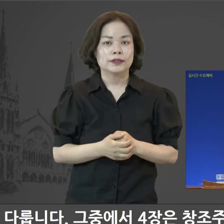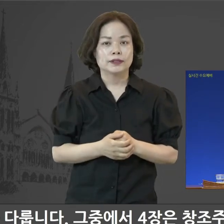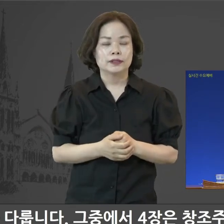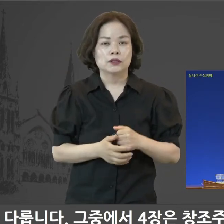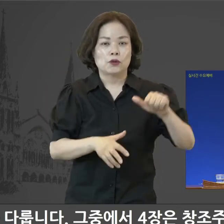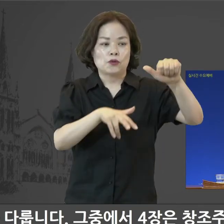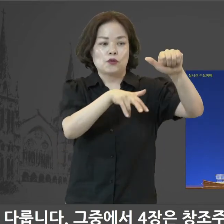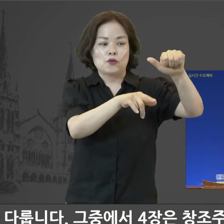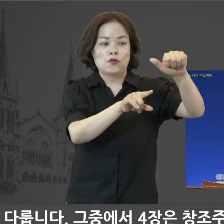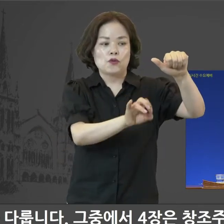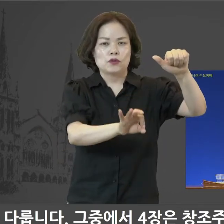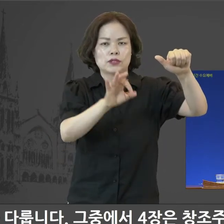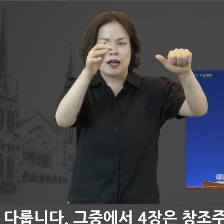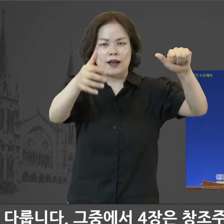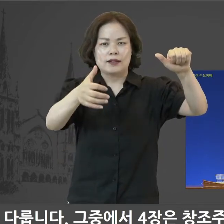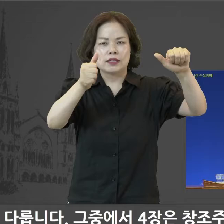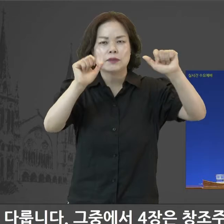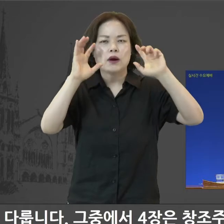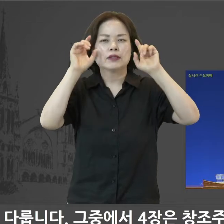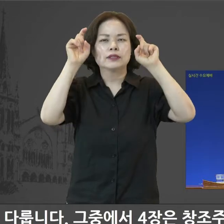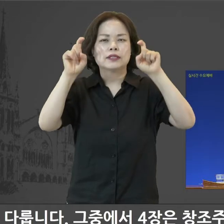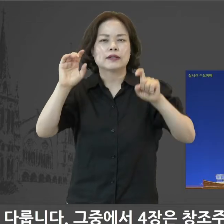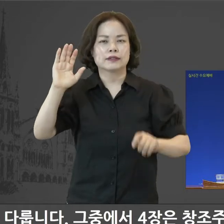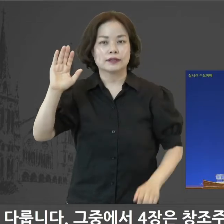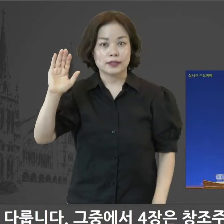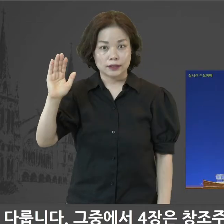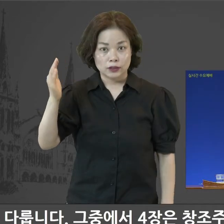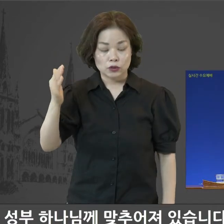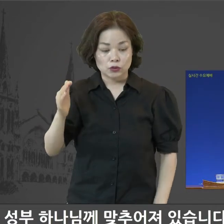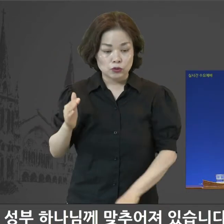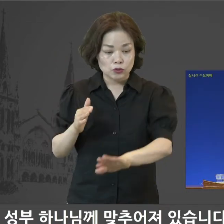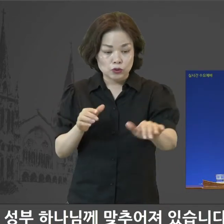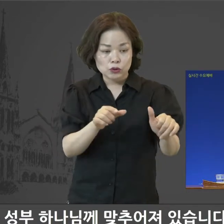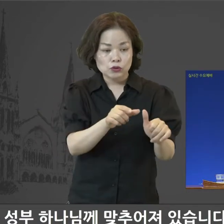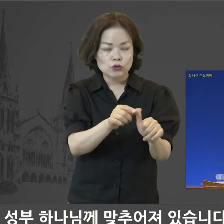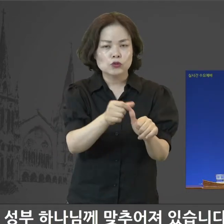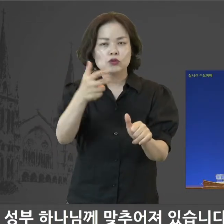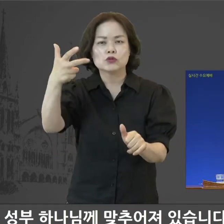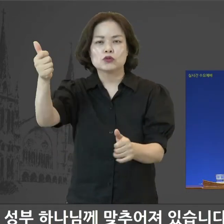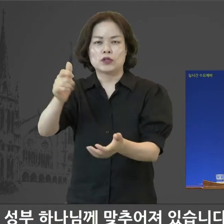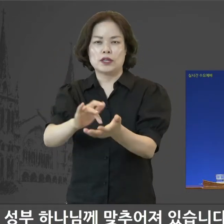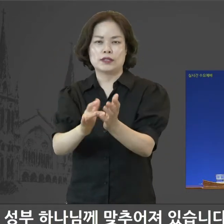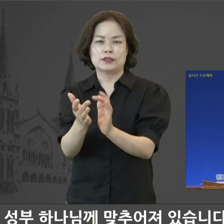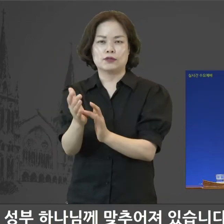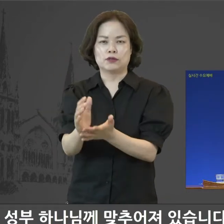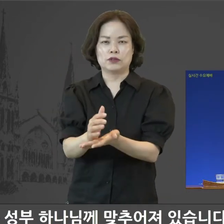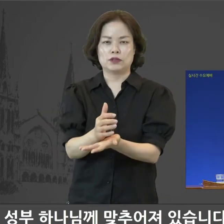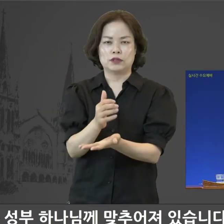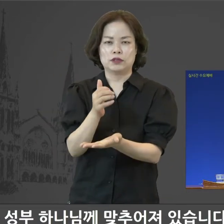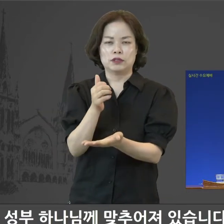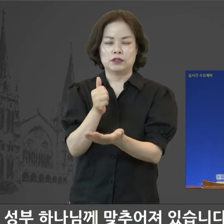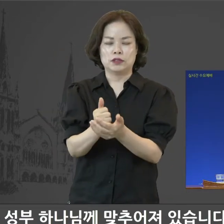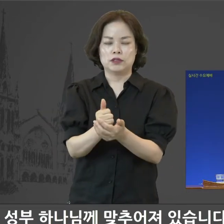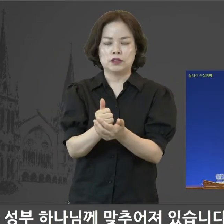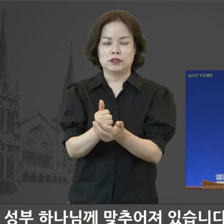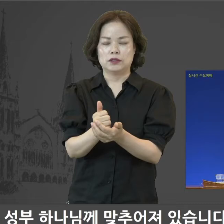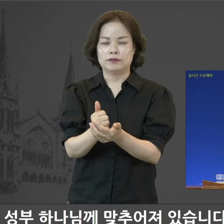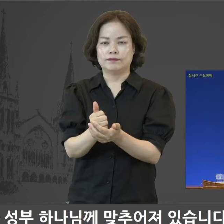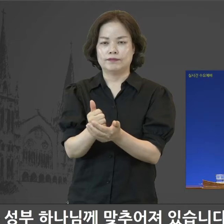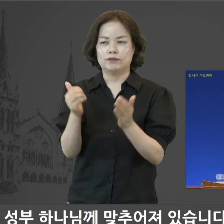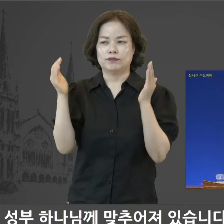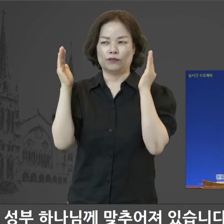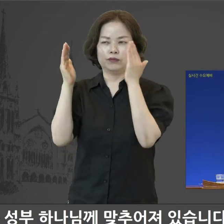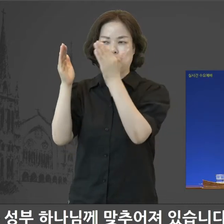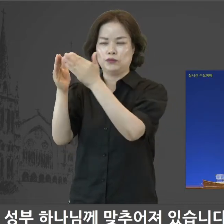5장에서는 하나님의 어린 양 되시는 우리 구속주 예수 그리스도께 그 포인트가